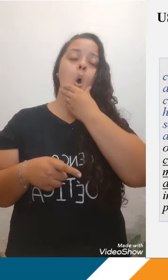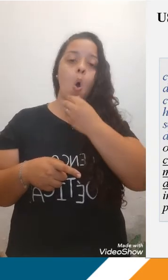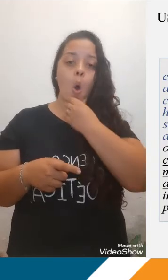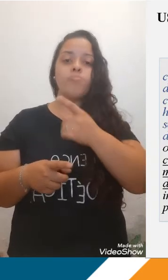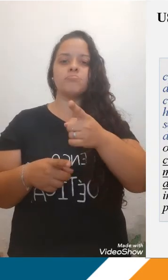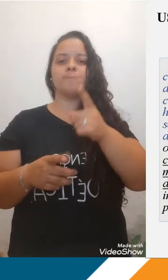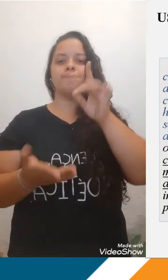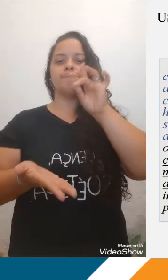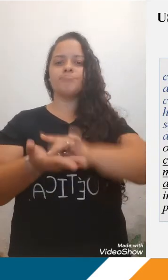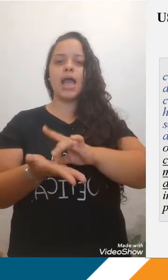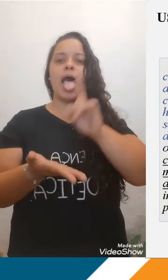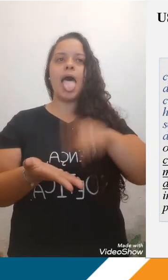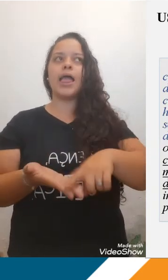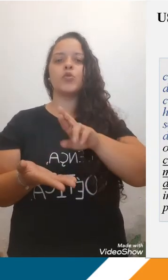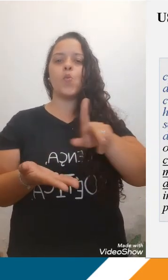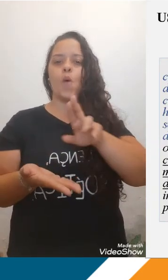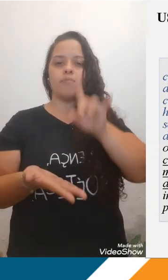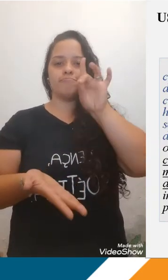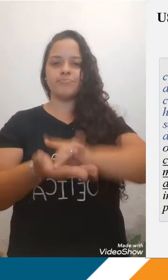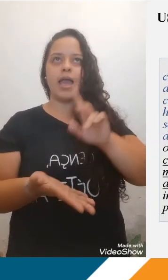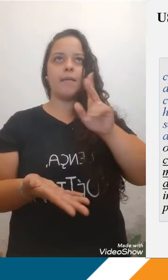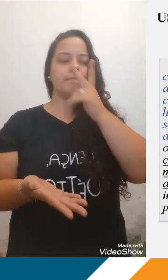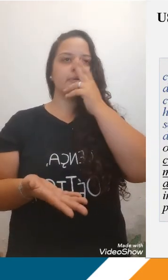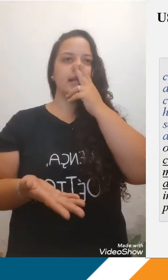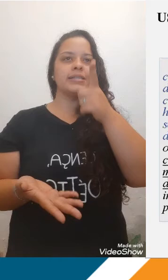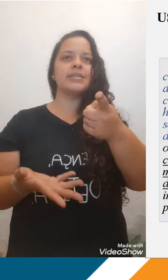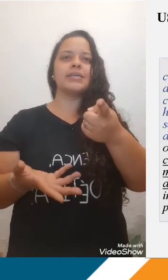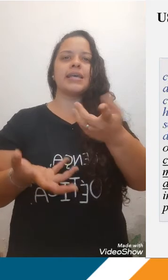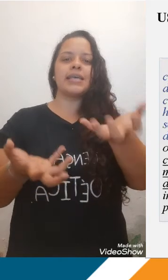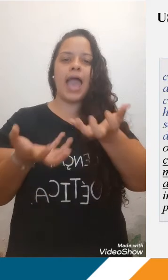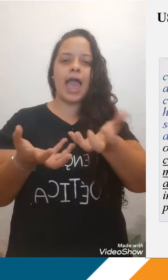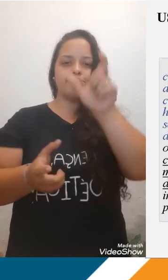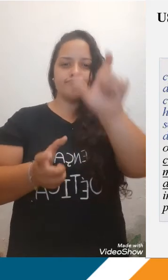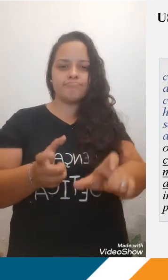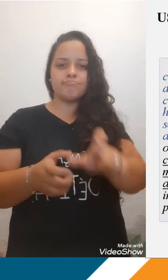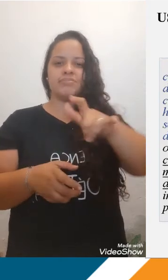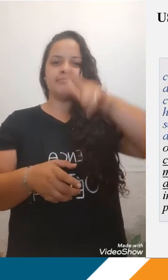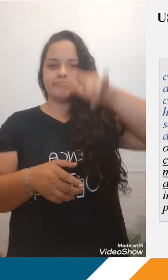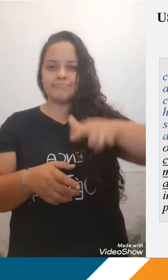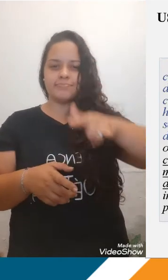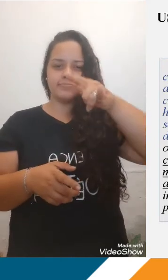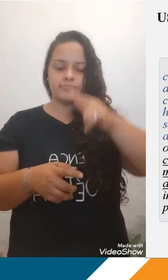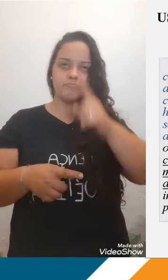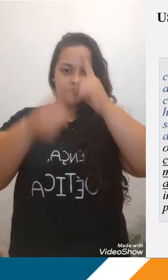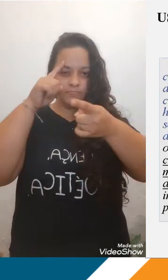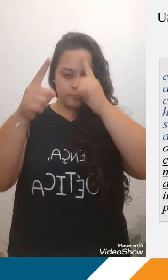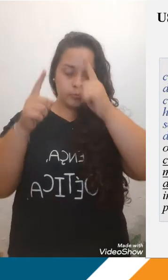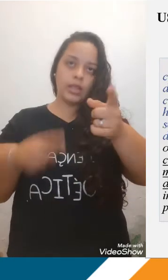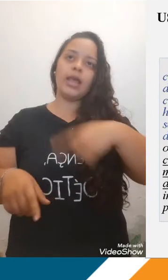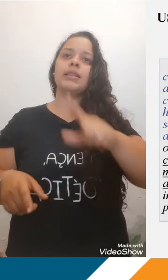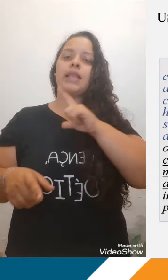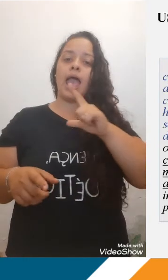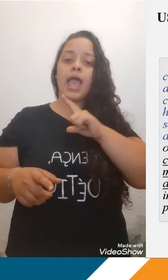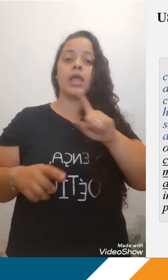é, na realidade, uma ilusão construída a fim de manipular o comportamento dos seres humanos, que, imersos em máquinas que mantêm seus